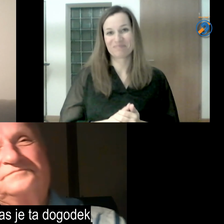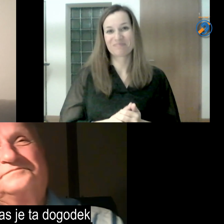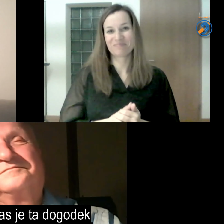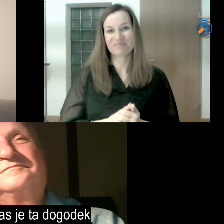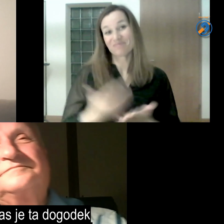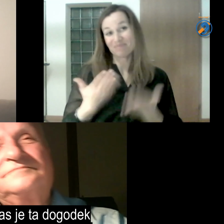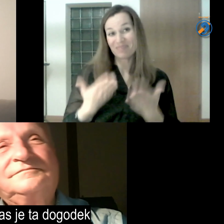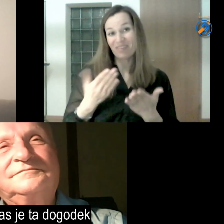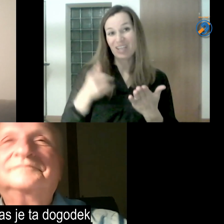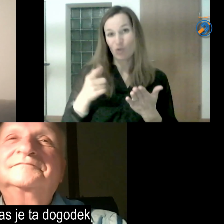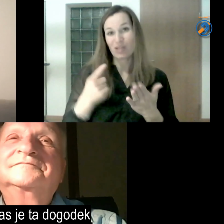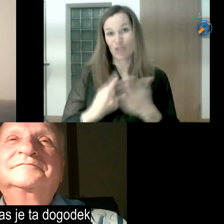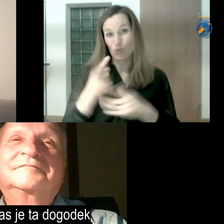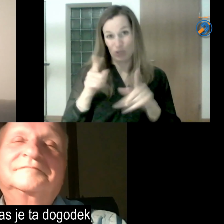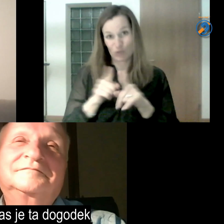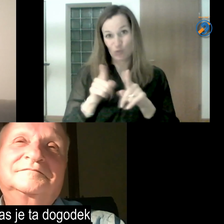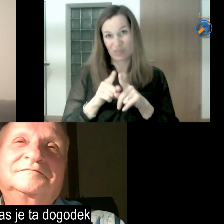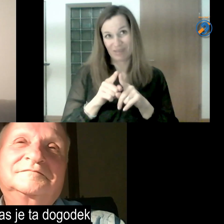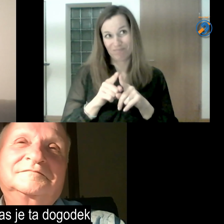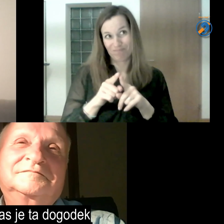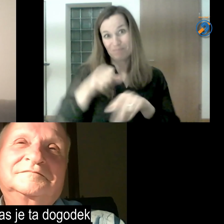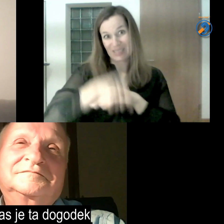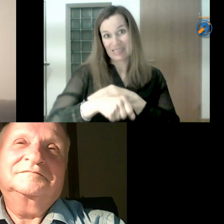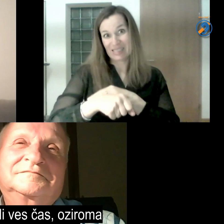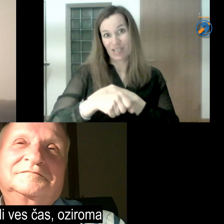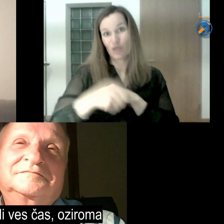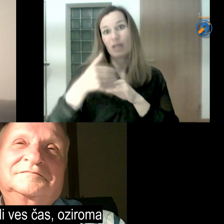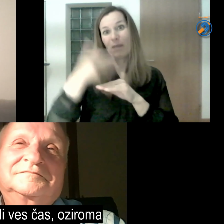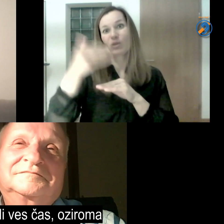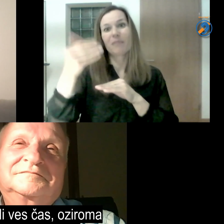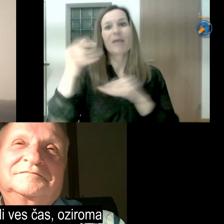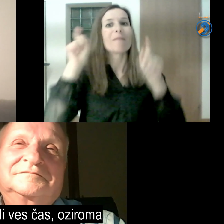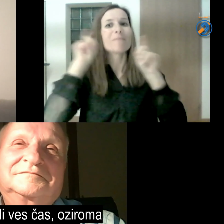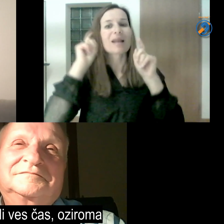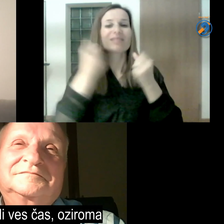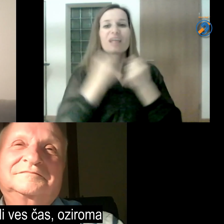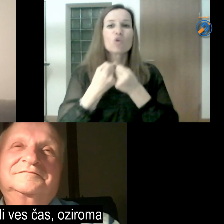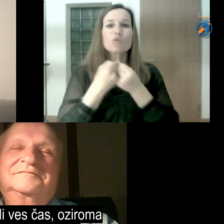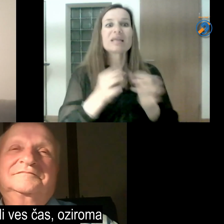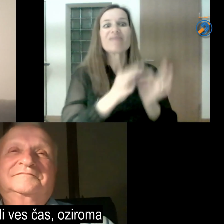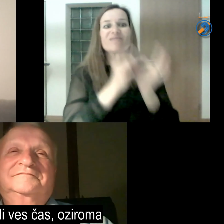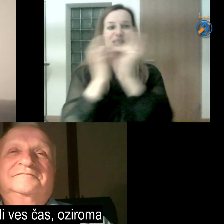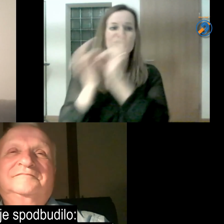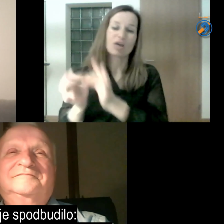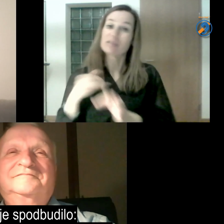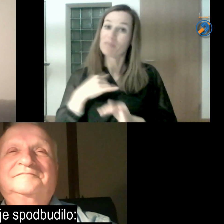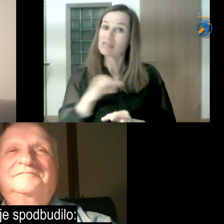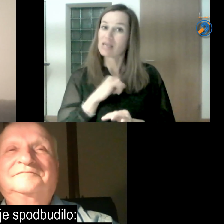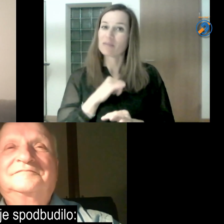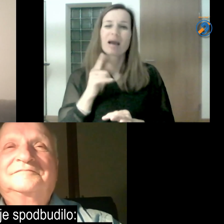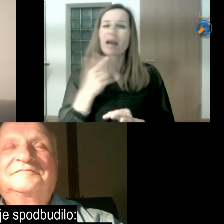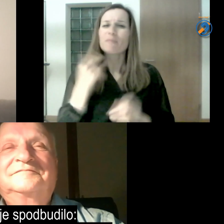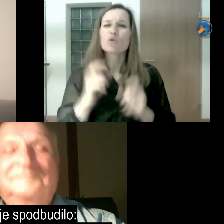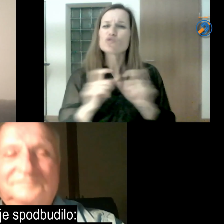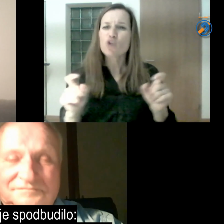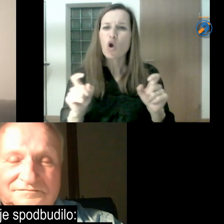Verjetno vas je ta dogodek tudi prisilil k temu, da ste potem aparate nosili ves čas, oziroma zanima me, kaj je bilo tisto, kar vas